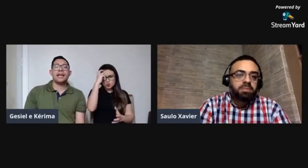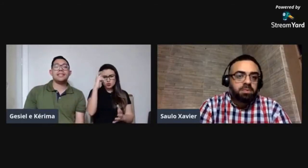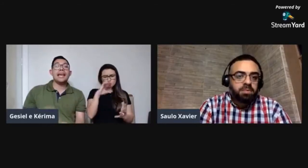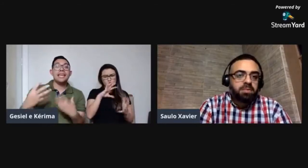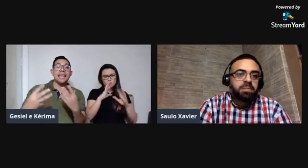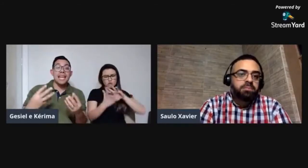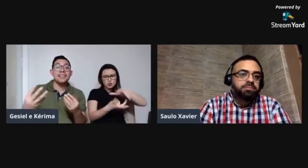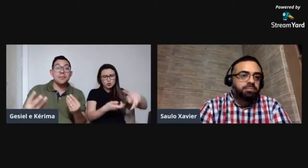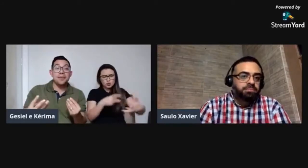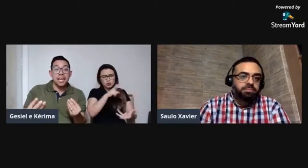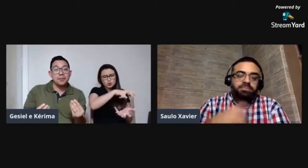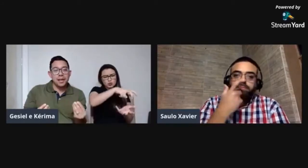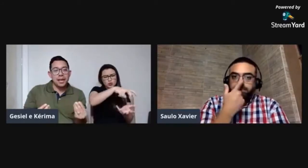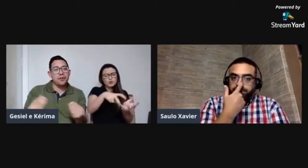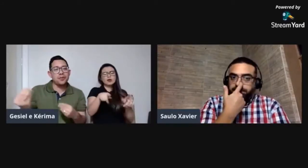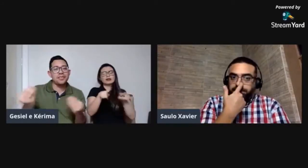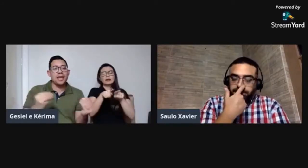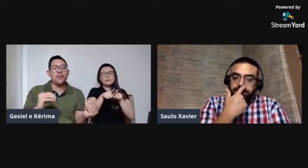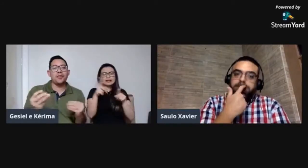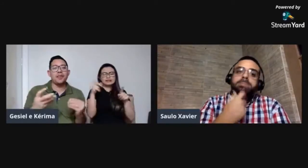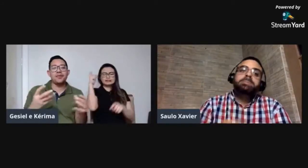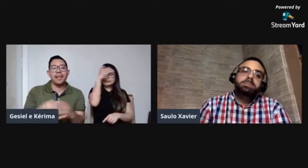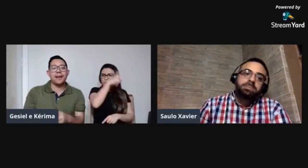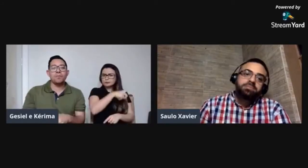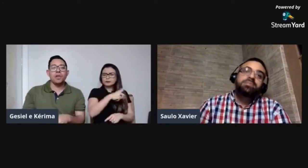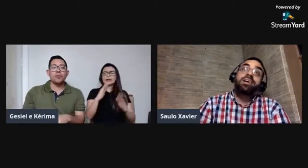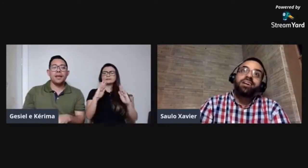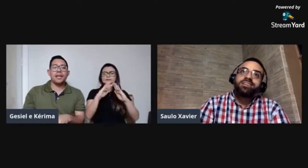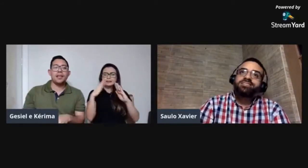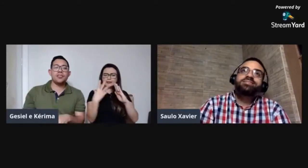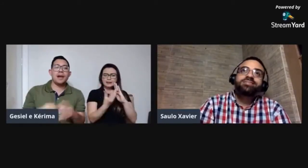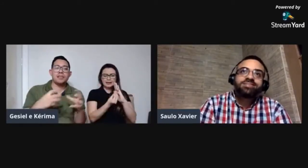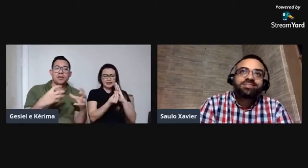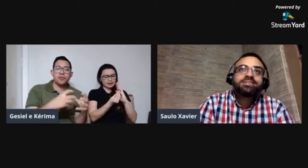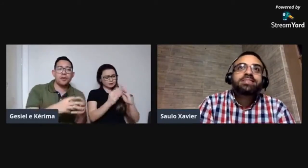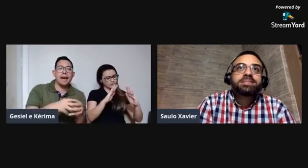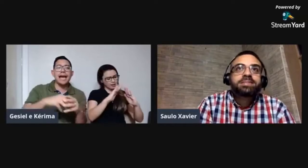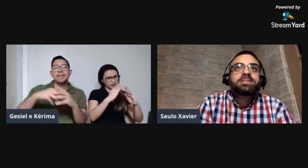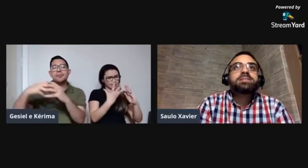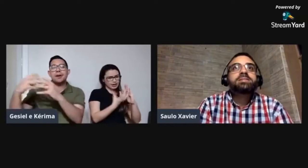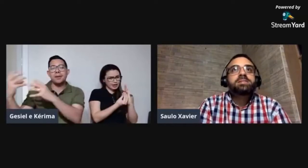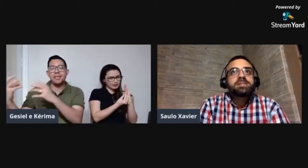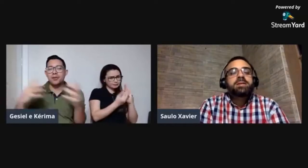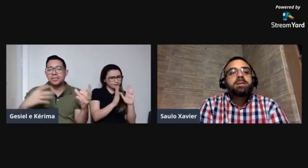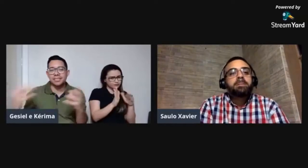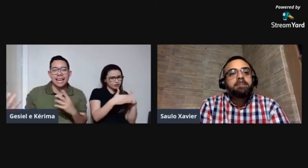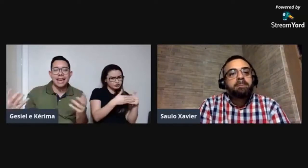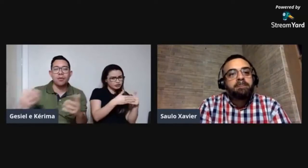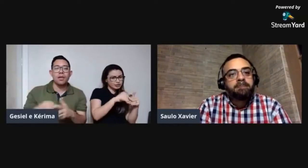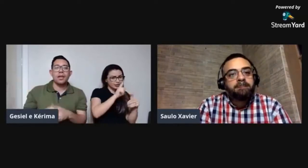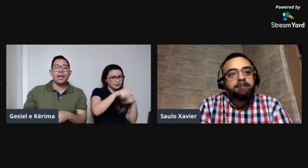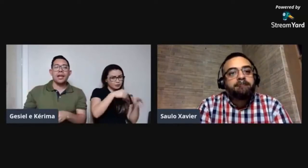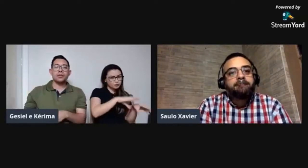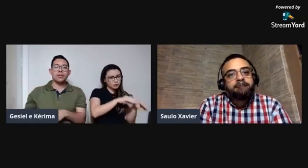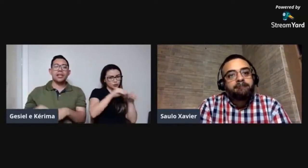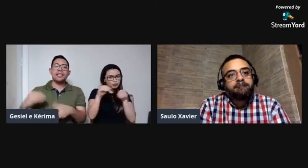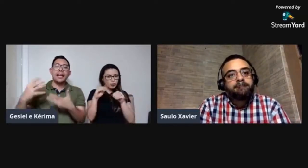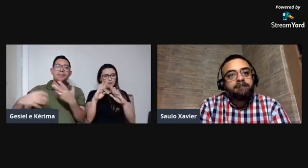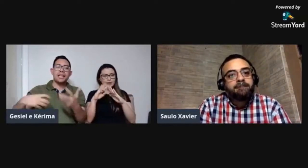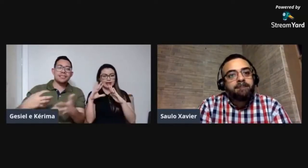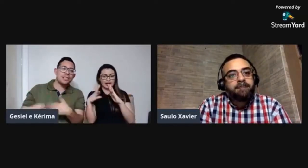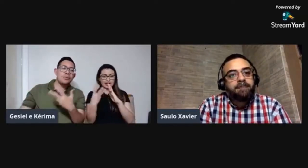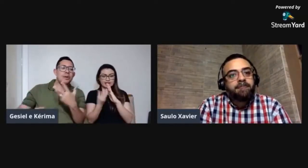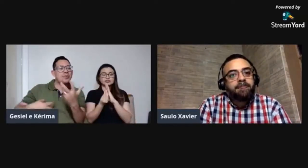aí da igreja mesmo, né, que foi um desafio, né, uma igreja mais reformada, uma pentecostal, toda